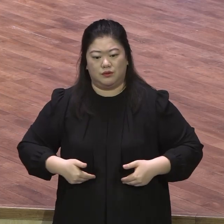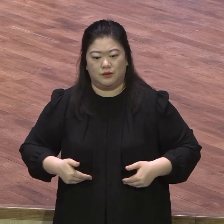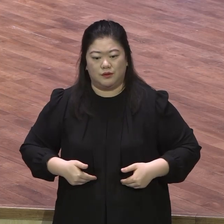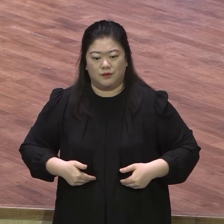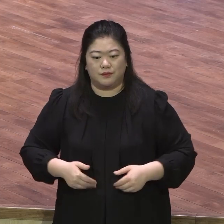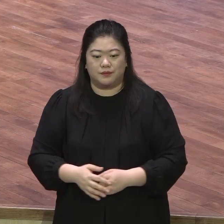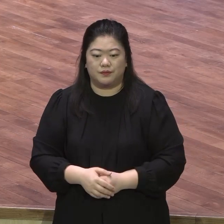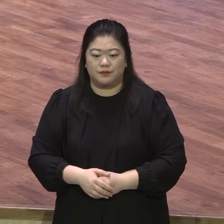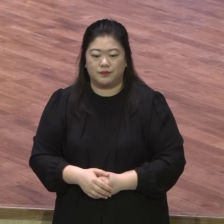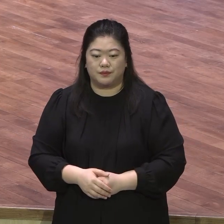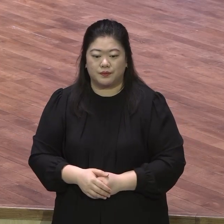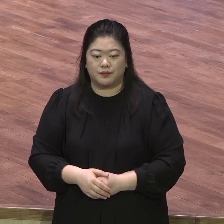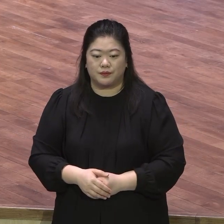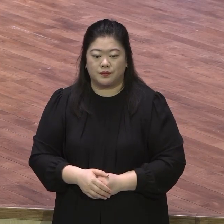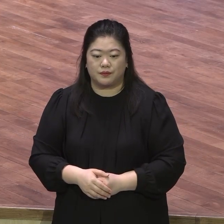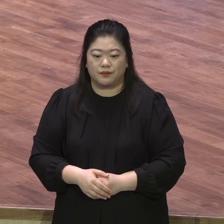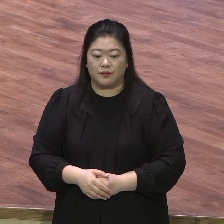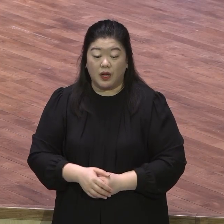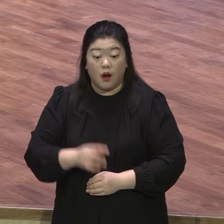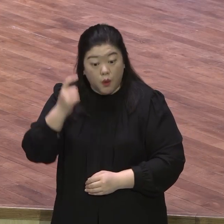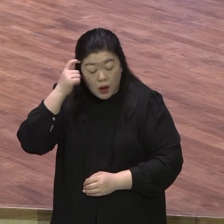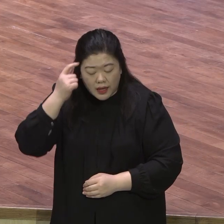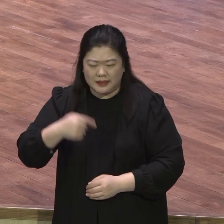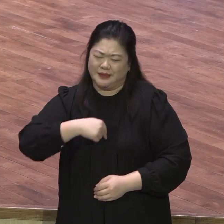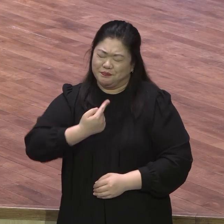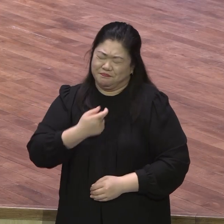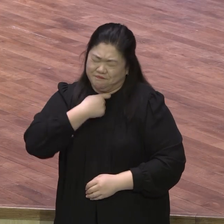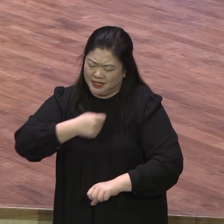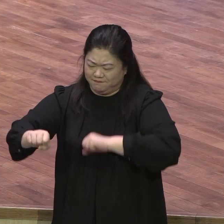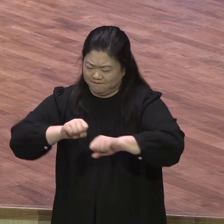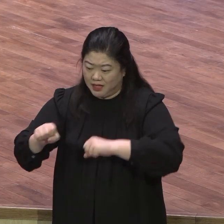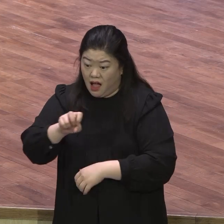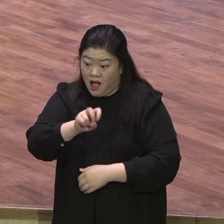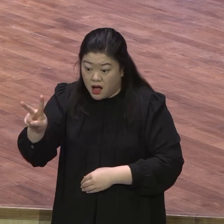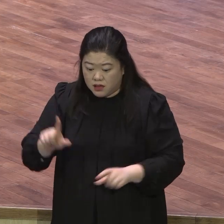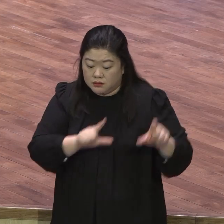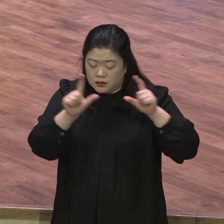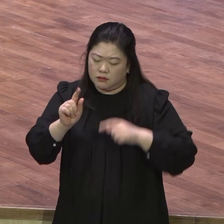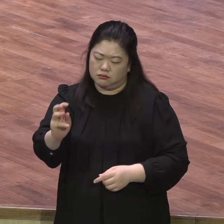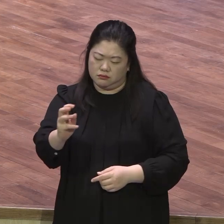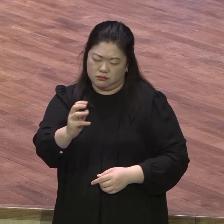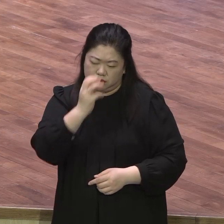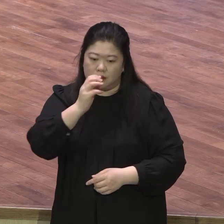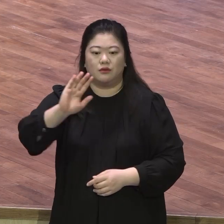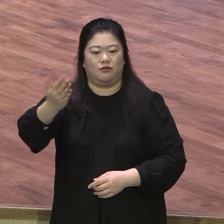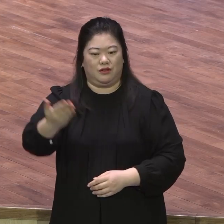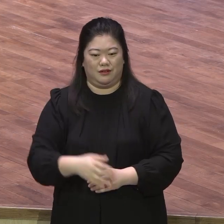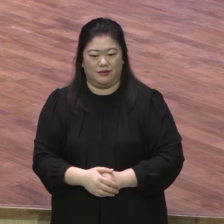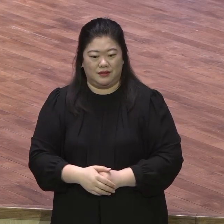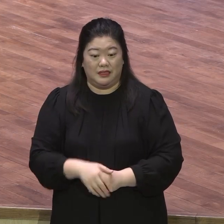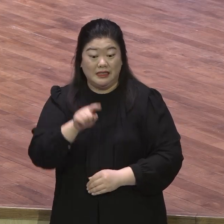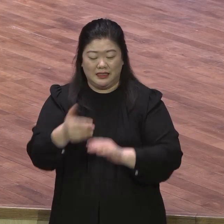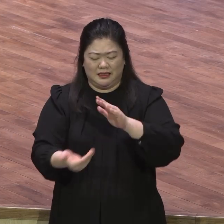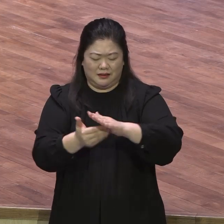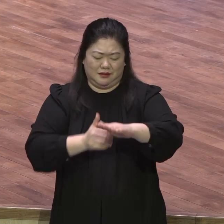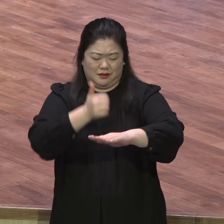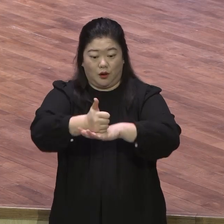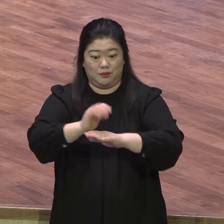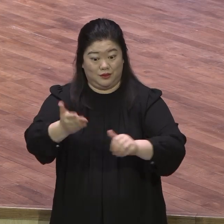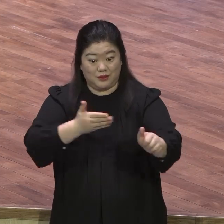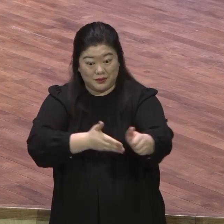직분 때문에 작품 만드는 교회 작품 만드는 그런 영적 선비되기를 제목으로 축복합니다